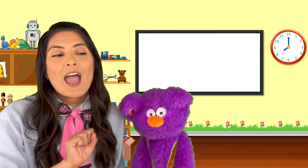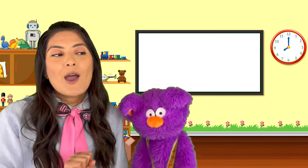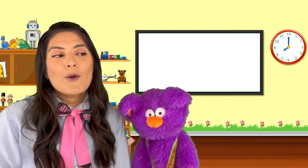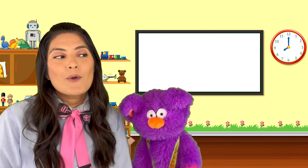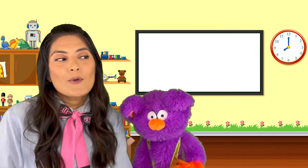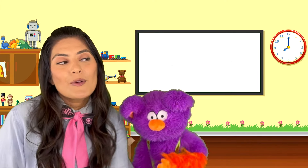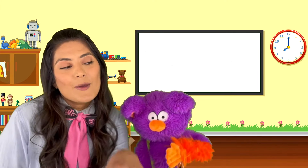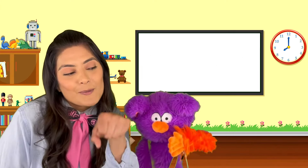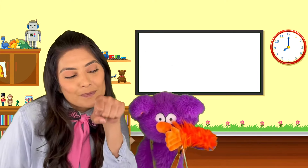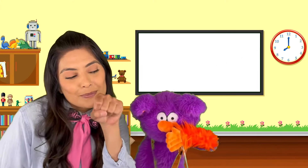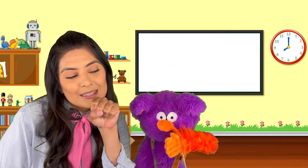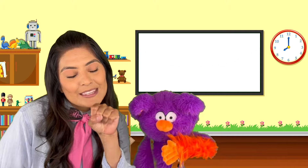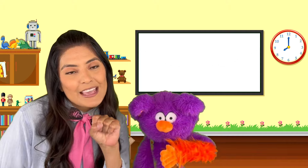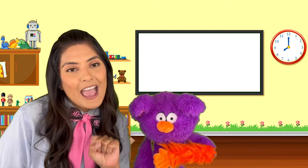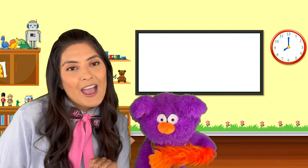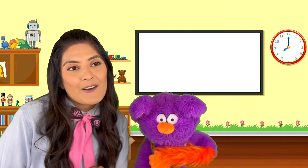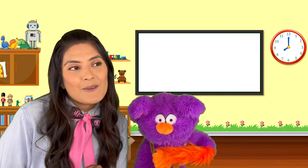miau, miau?